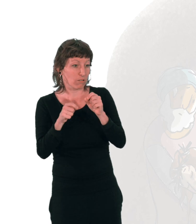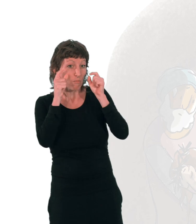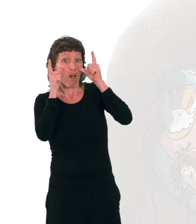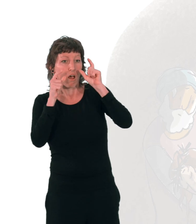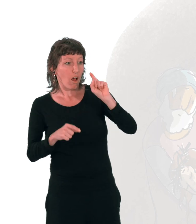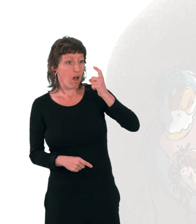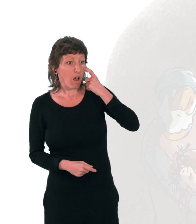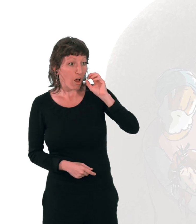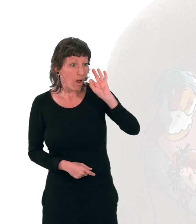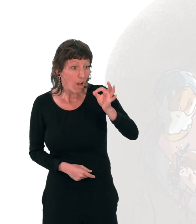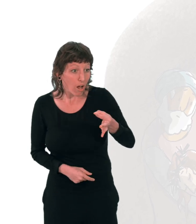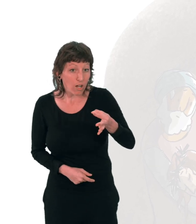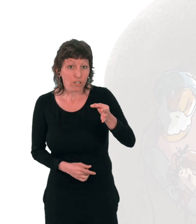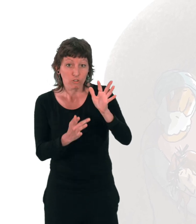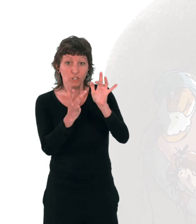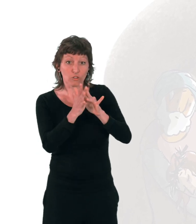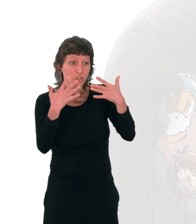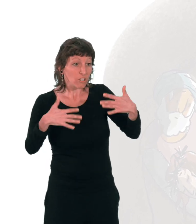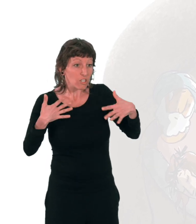Pilate est étonné d'apprendre que Jésus est déjà mort.